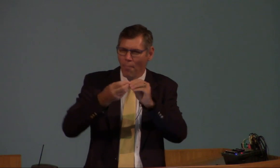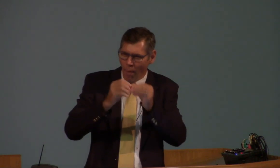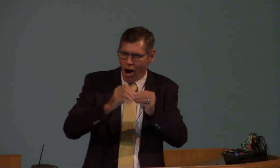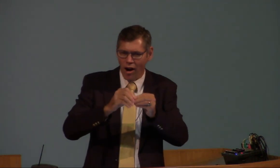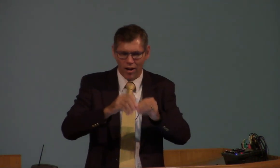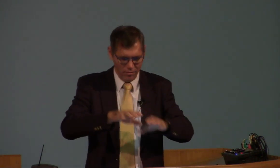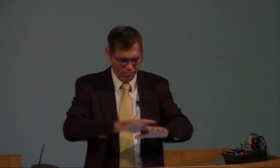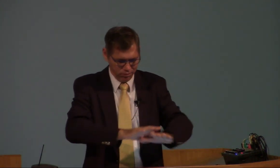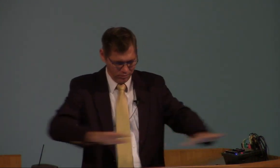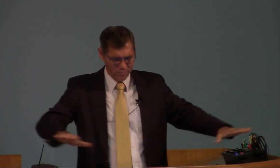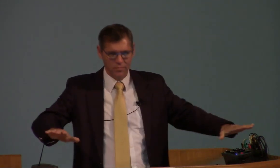maak